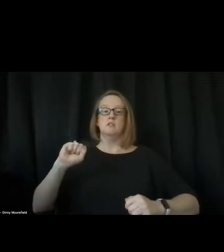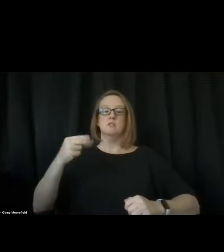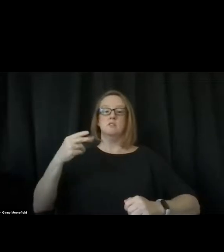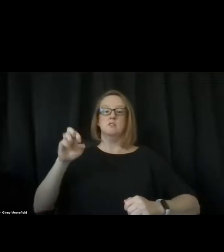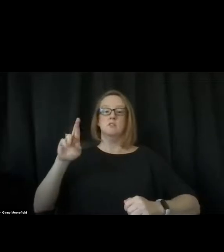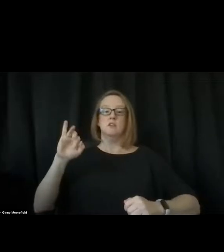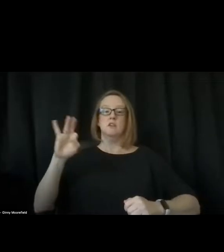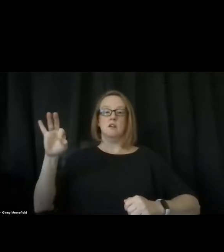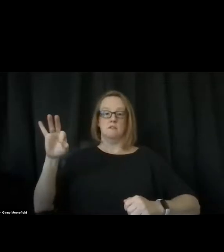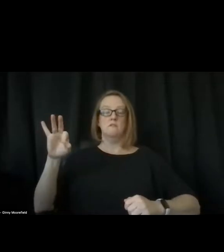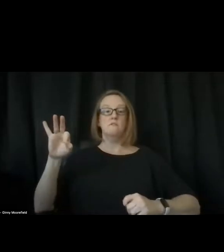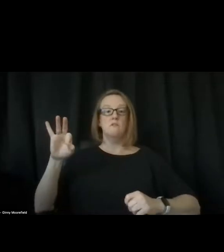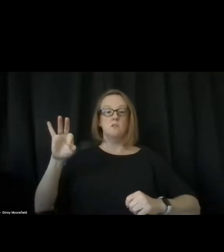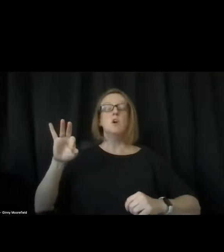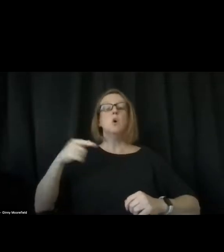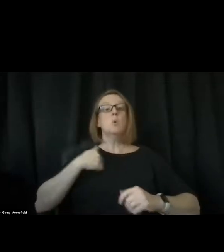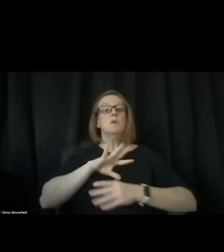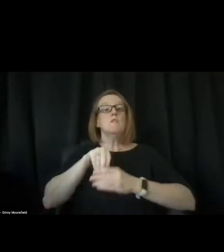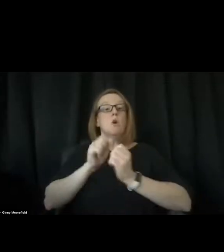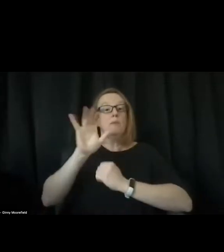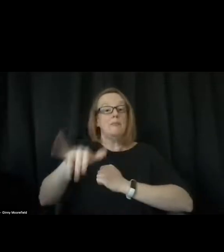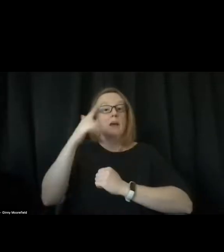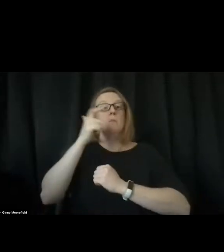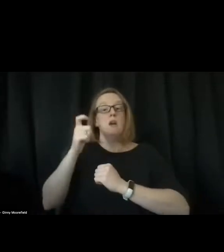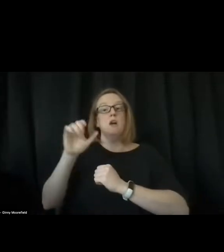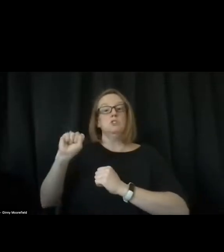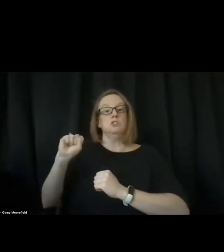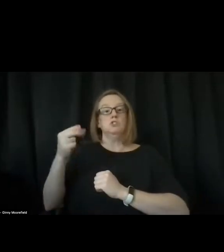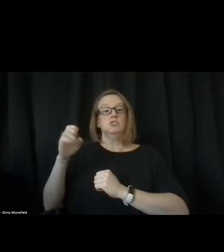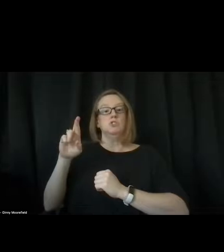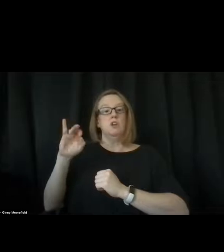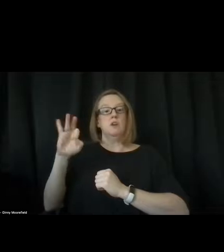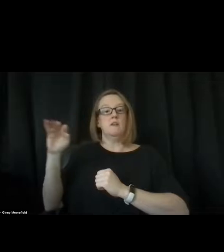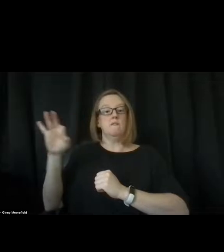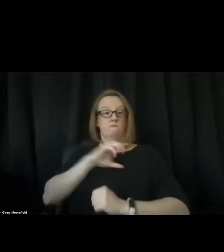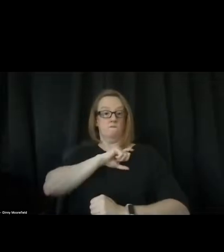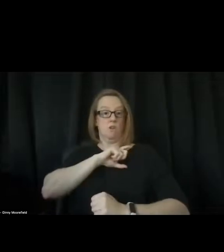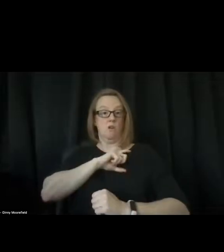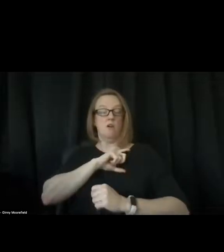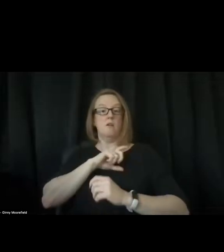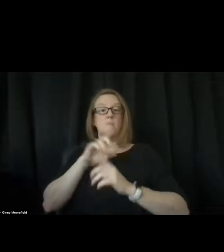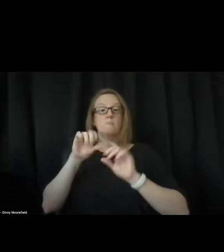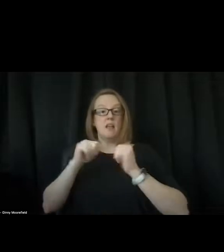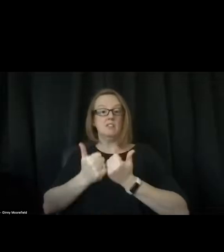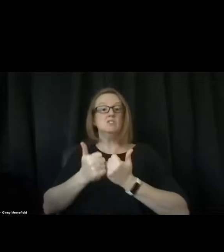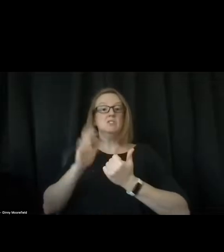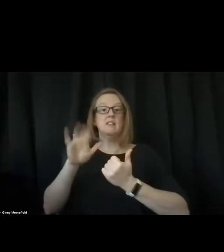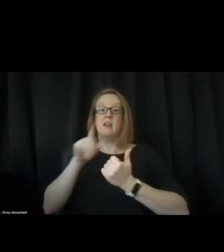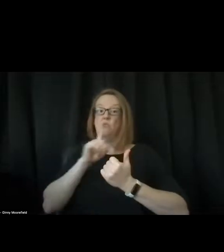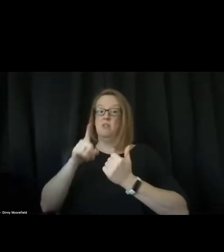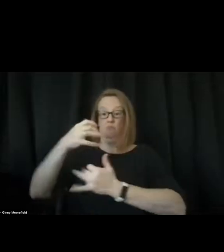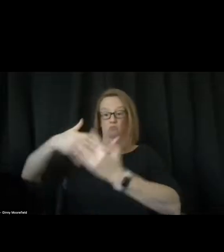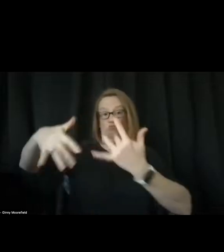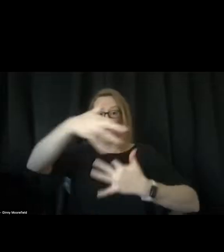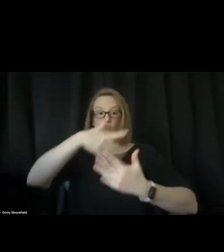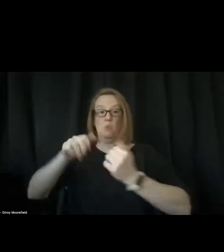cuenta de lo importante que es compartir información con las personas que tienen discapacidades entonces si esa información nosotros la enviamos y